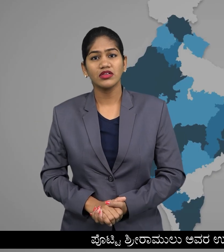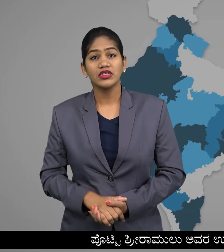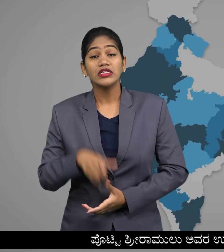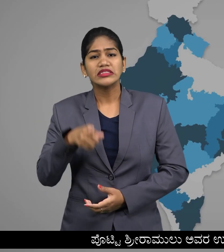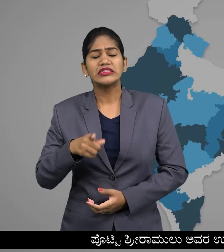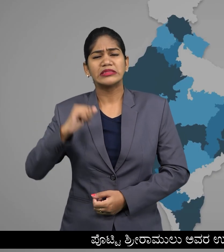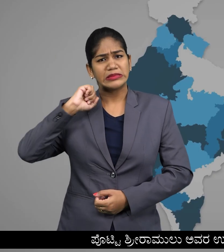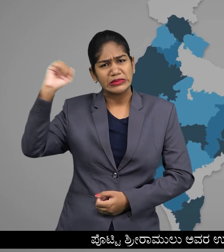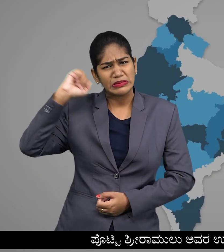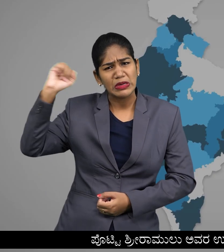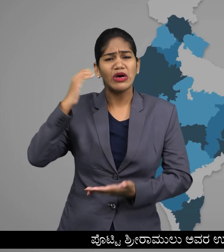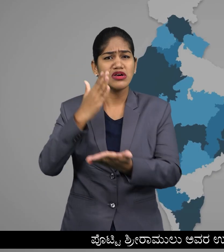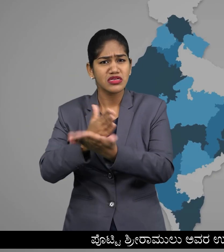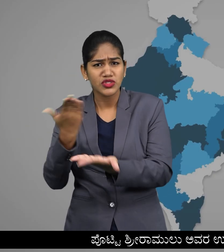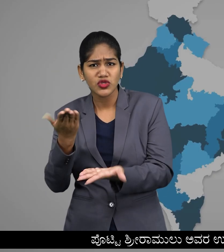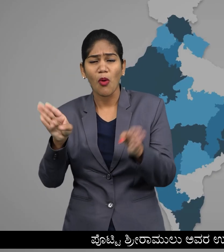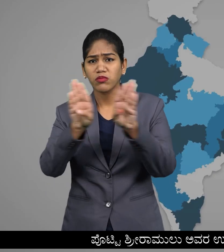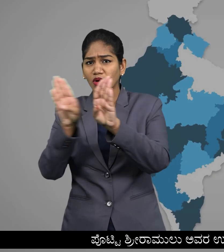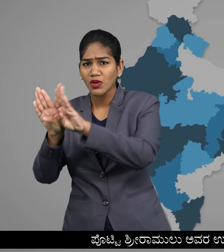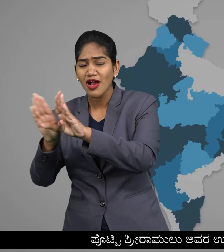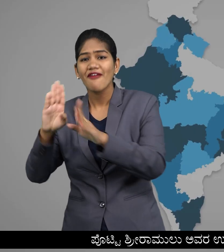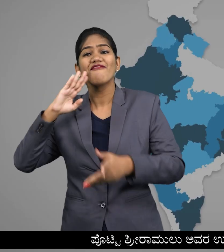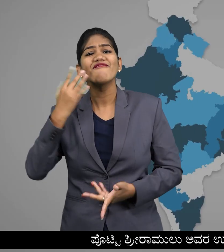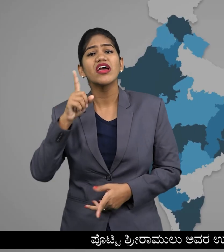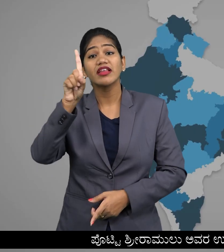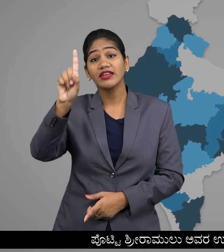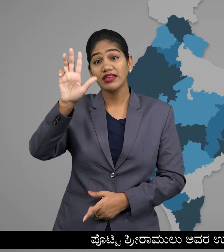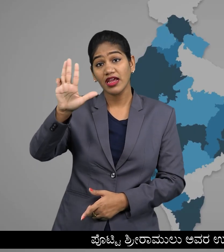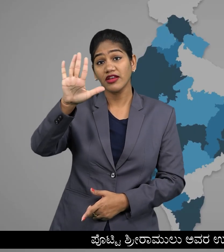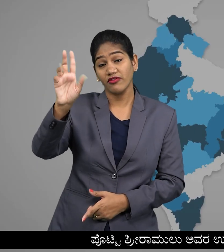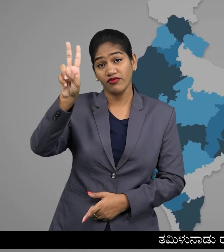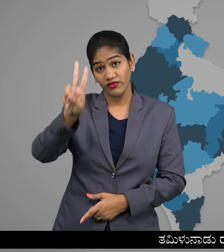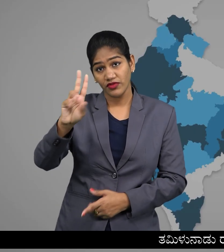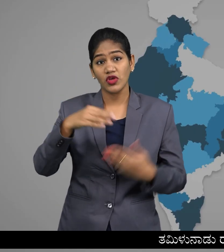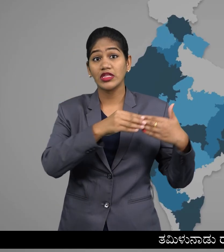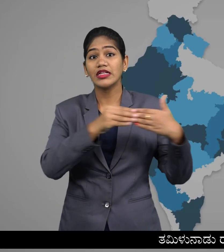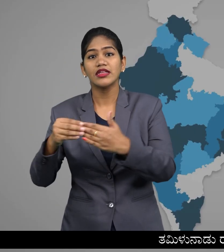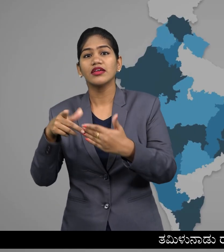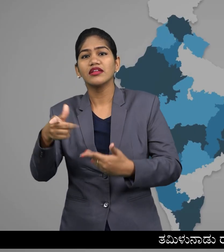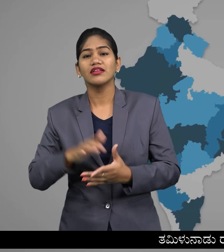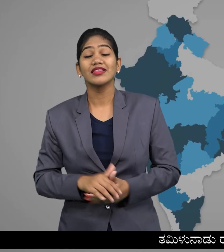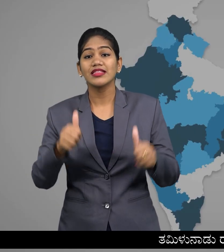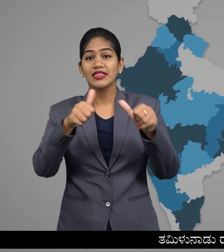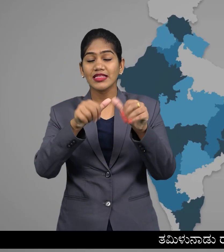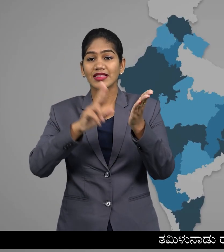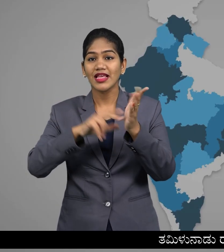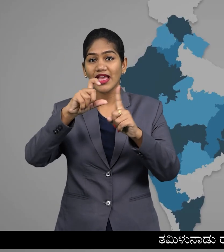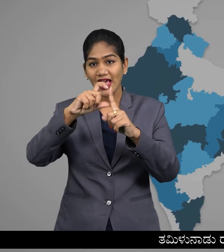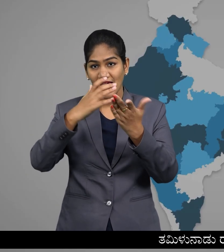ಪೋಟಿ ಶ್ರೀರಾಮುಲು ಅವರು ಉಪವಾಸ ಸತ್ಯಾಗ್ರಹ ಆಂಧ್ರ ರಾಜ್ಯ ಮತ್ತು ತಮಿಳುನಾಡು ರಚನೆಗೆ